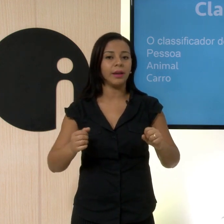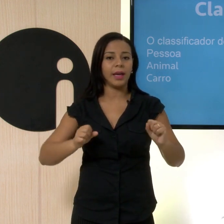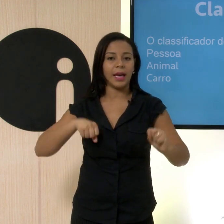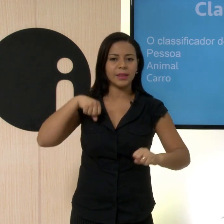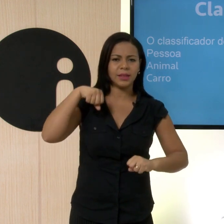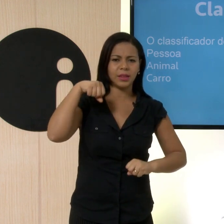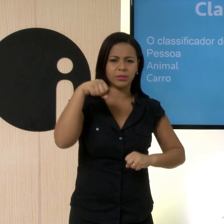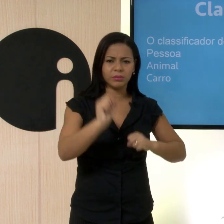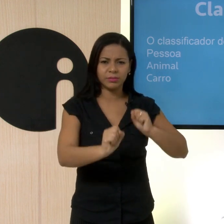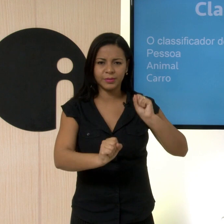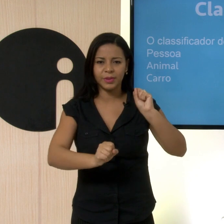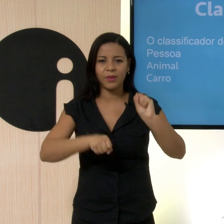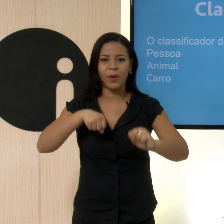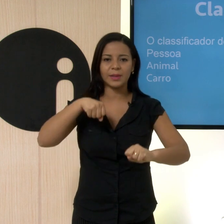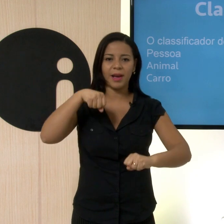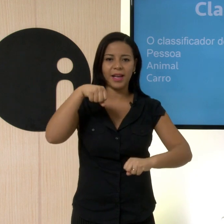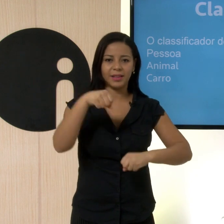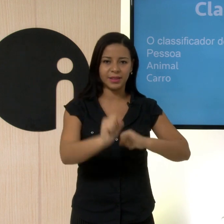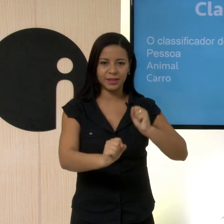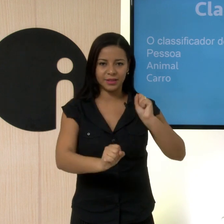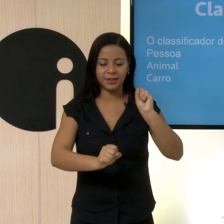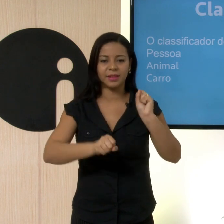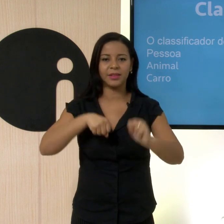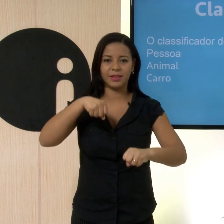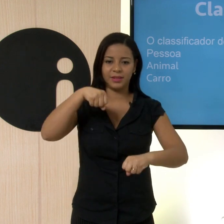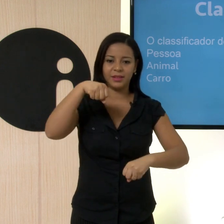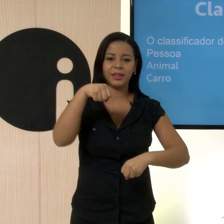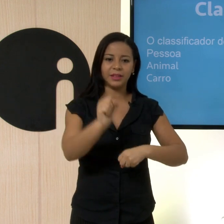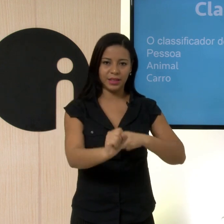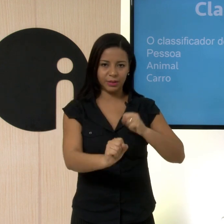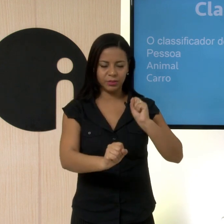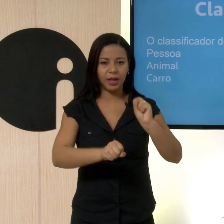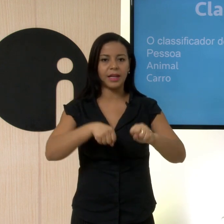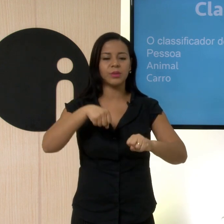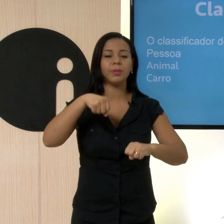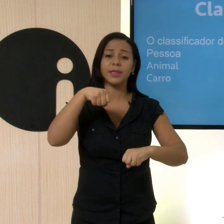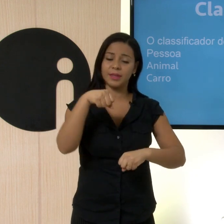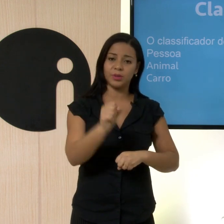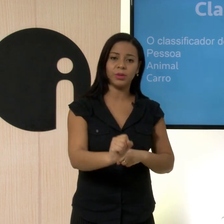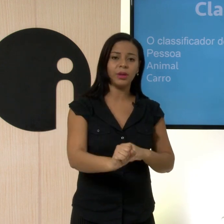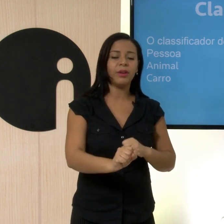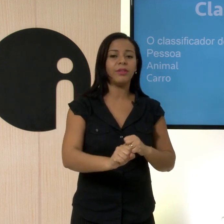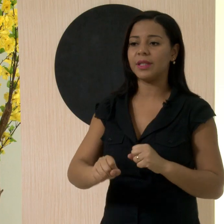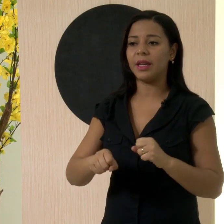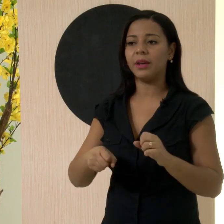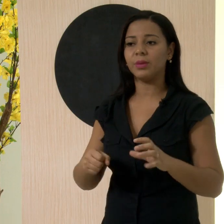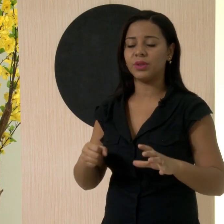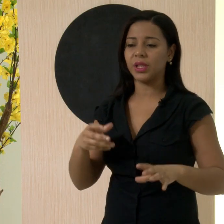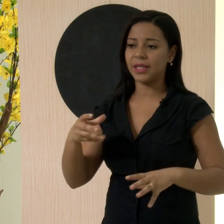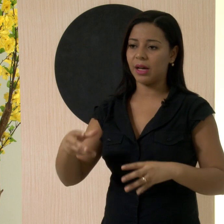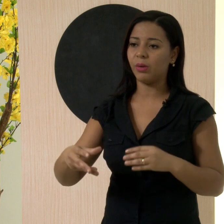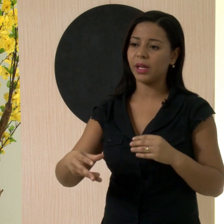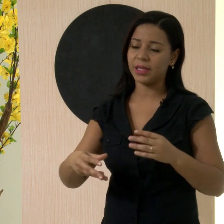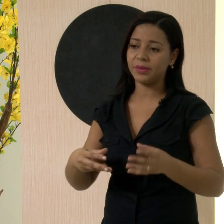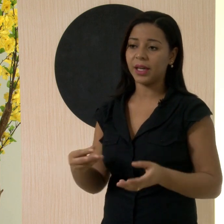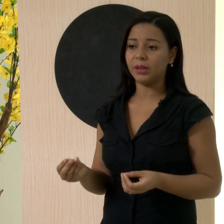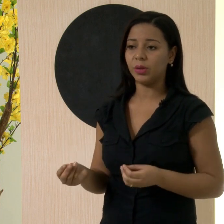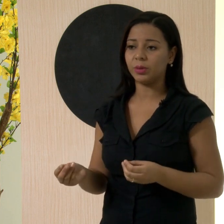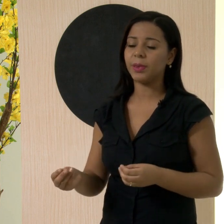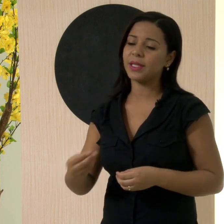É assim, com as patas. Então, no caso, preciso utilizar o